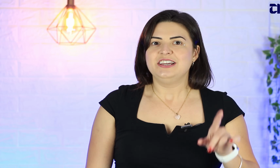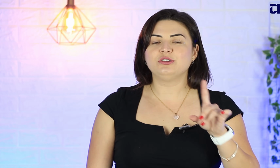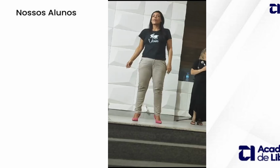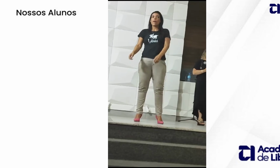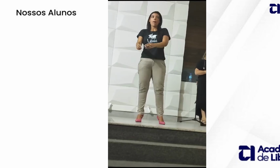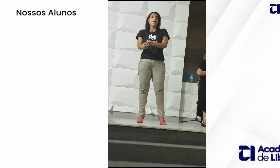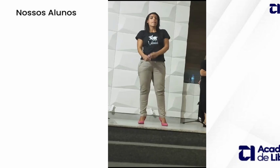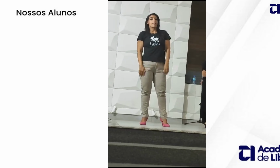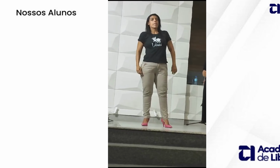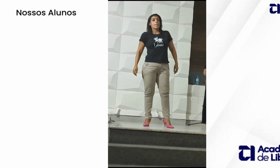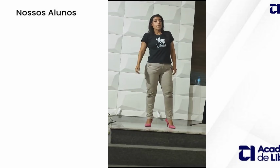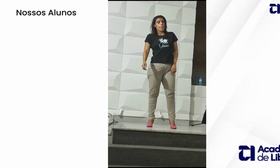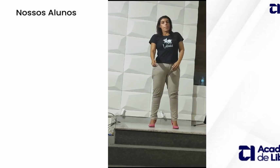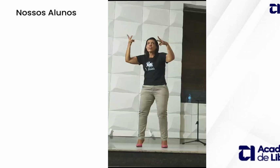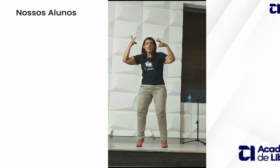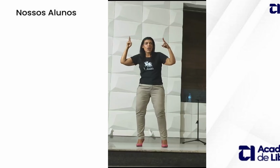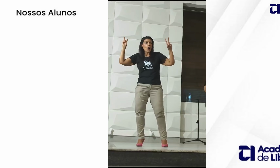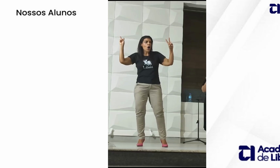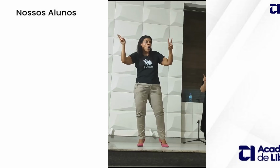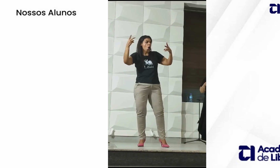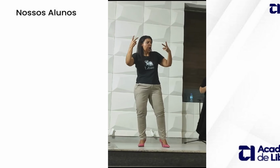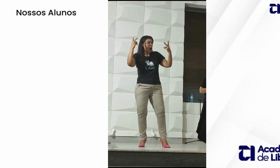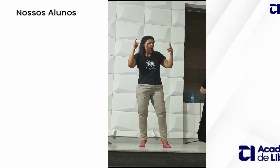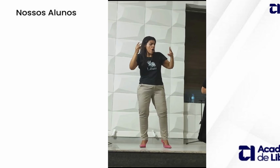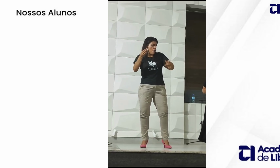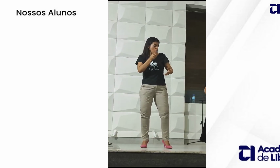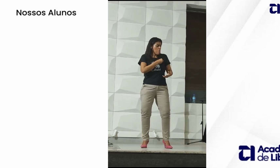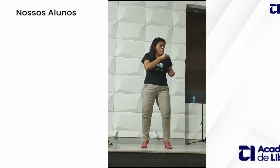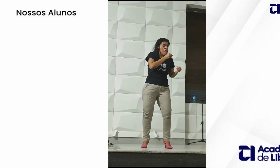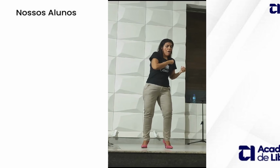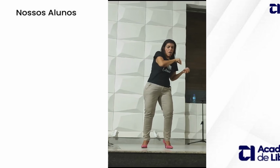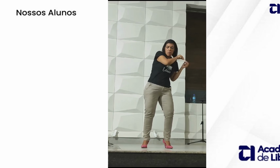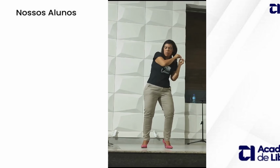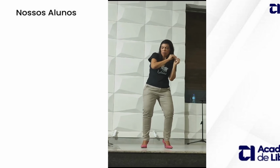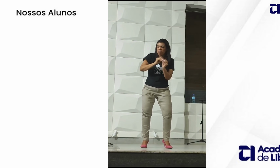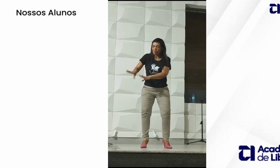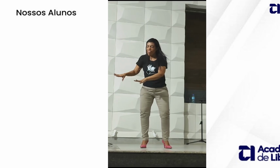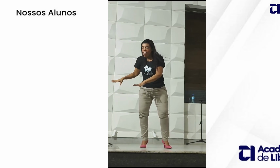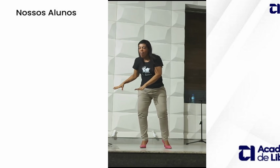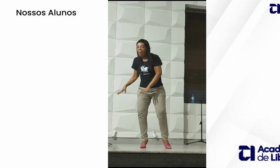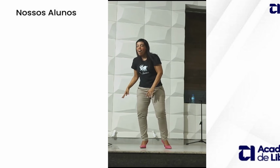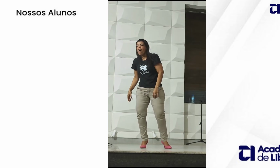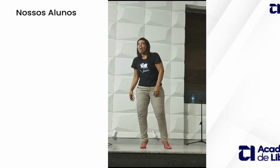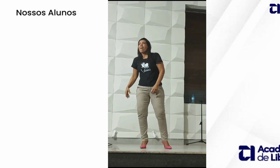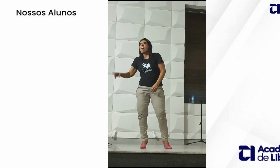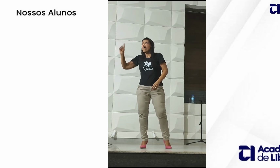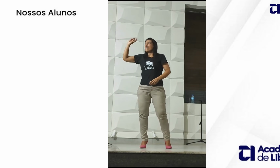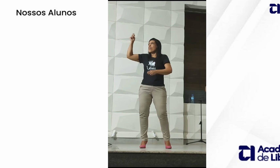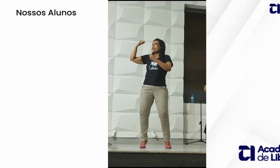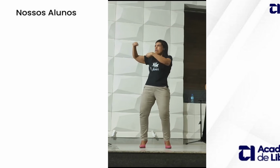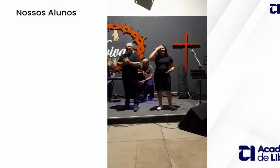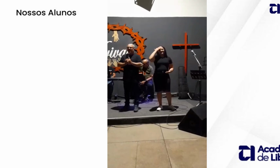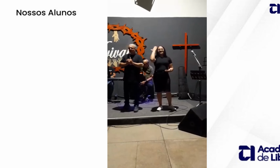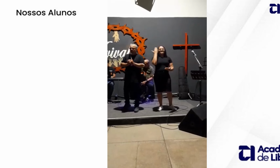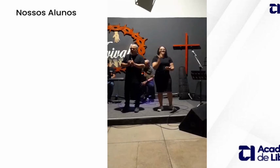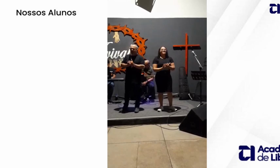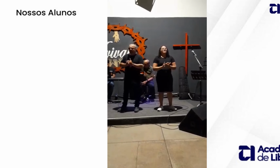Inclusive, vai passar aí uma cena deles sinalizando na igreja. Manda aqui no chat quem aí está